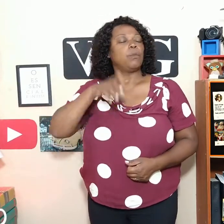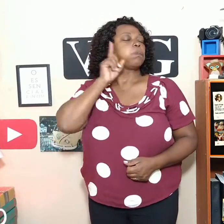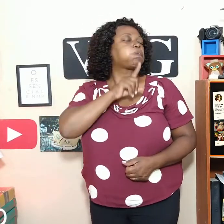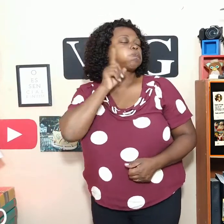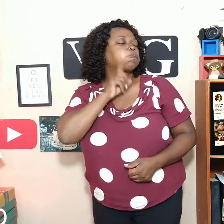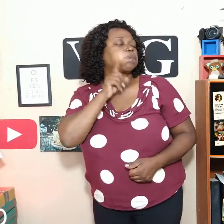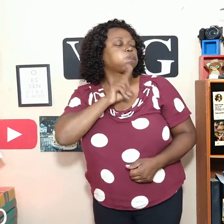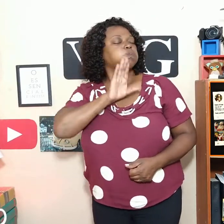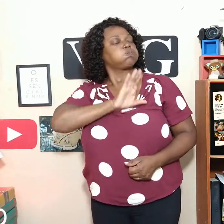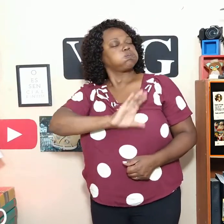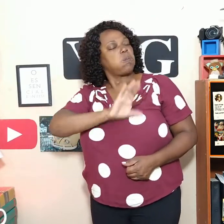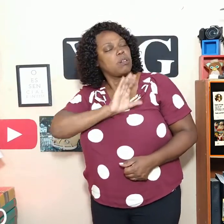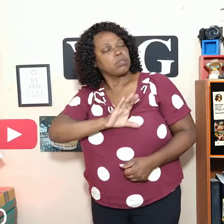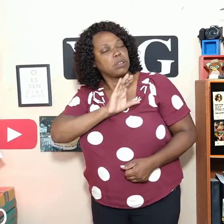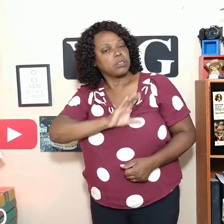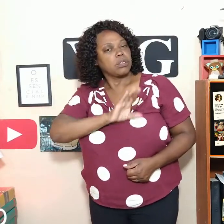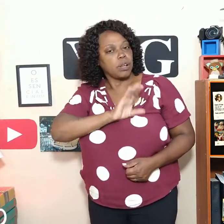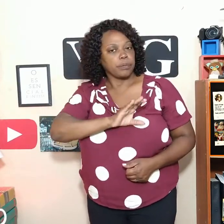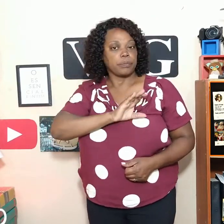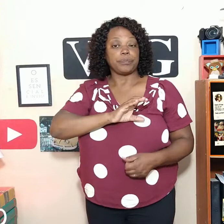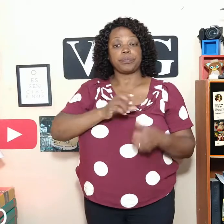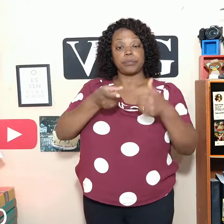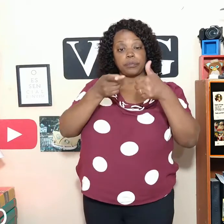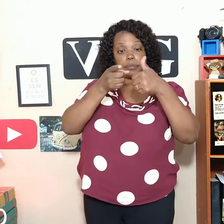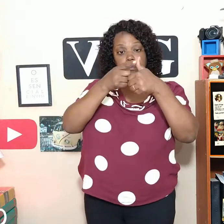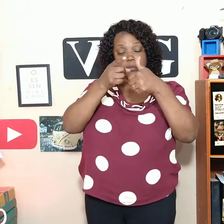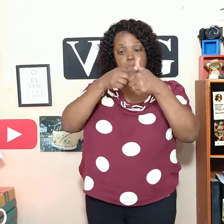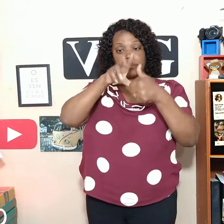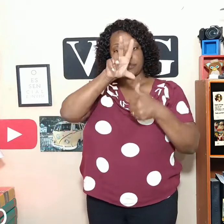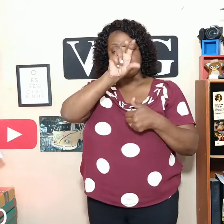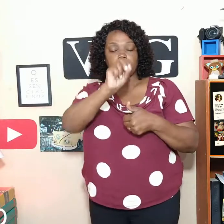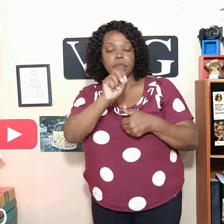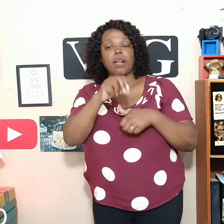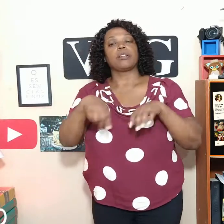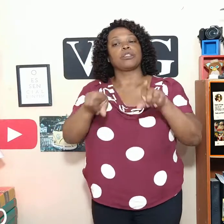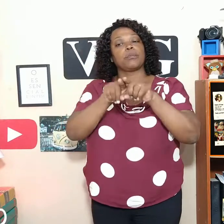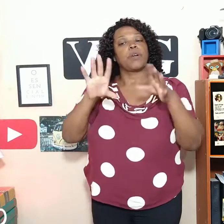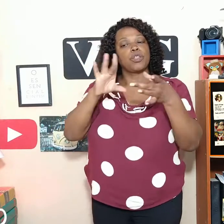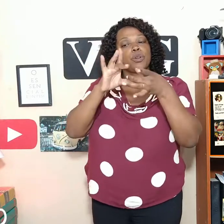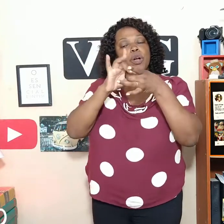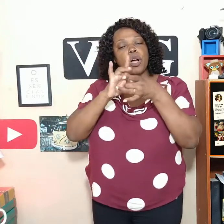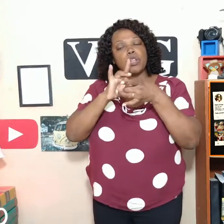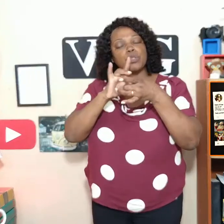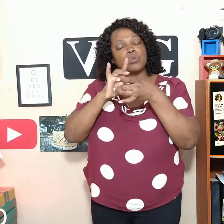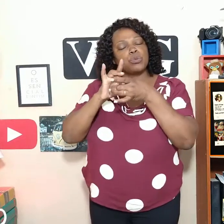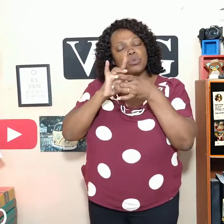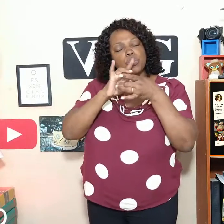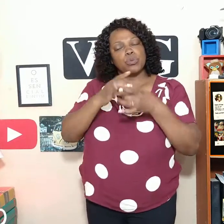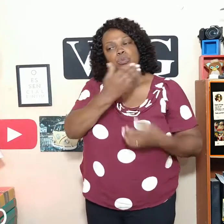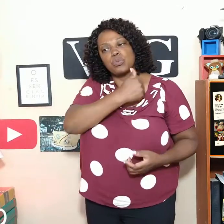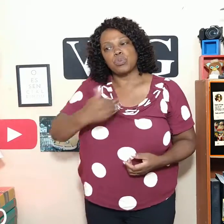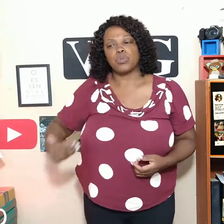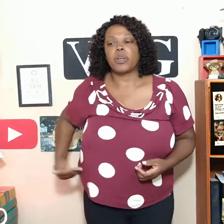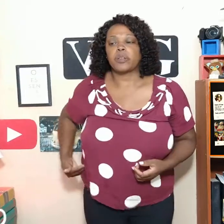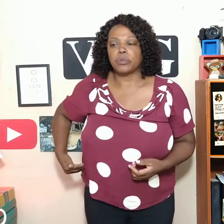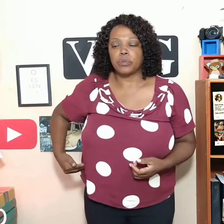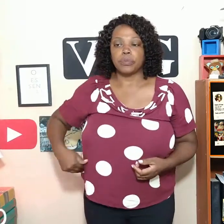no Canadá na segunda metade do século XIX. Essa tradição vai chegar no Reino Unido, na época centro de um dos maiores impérios do